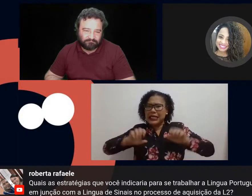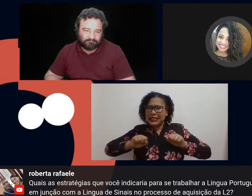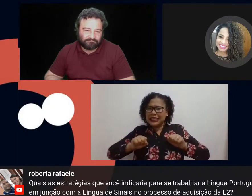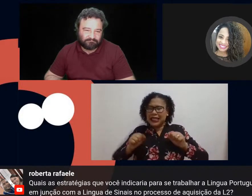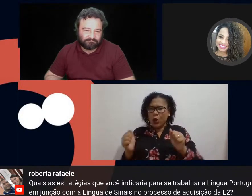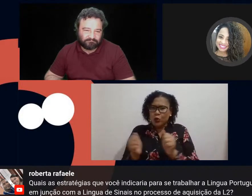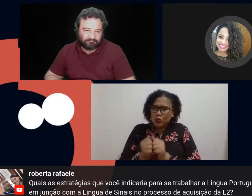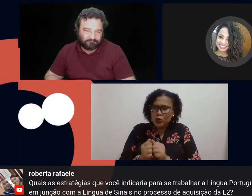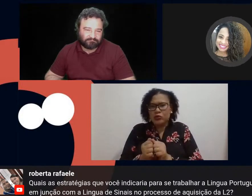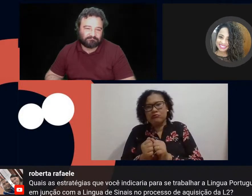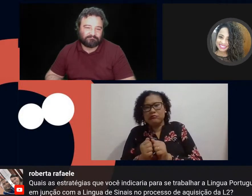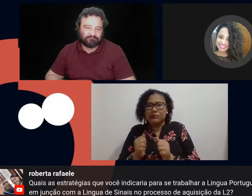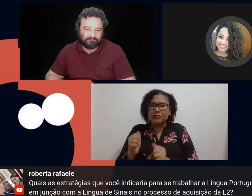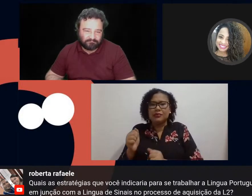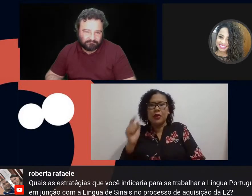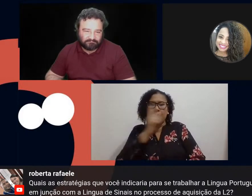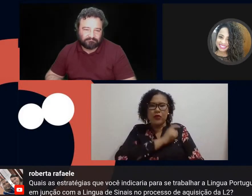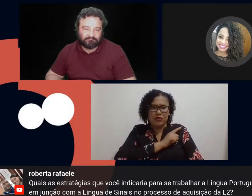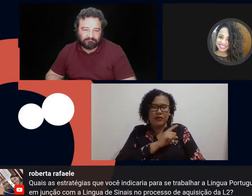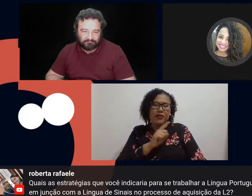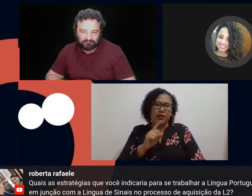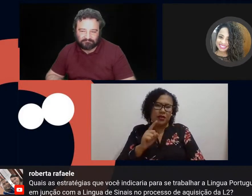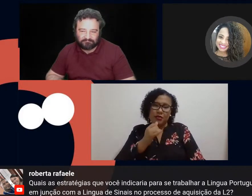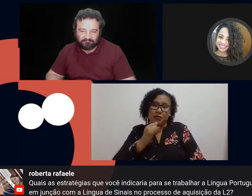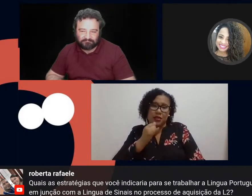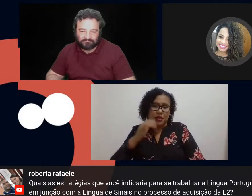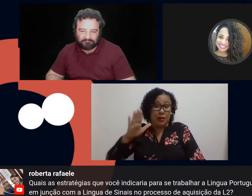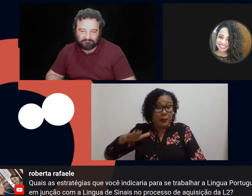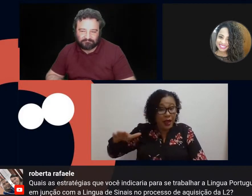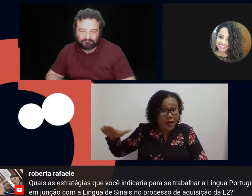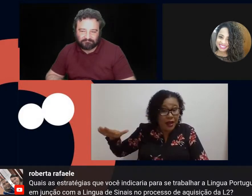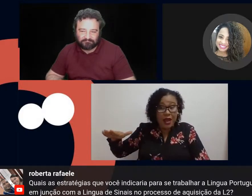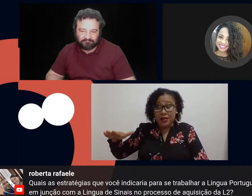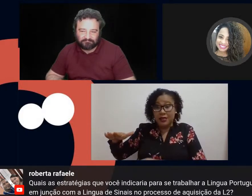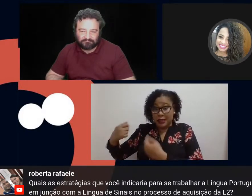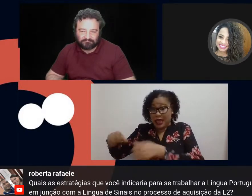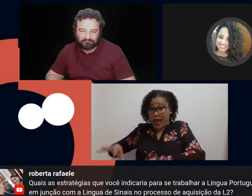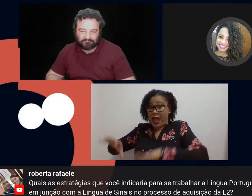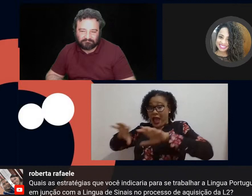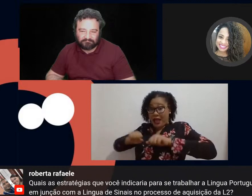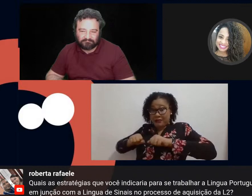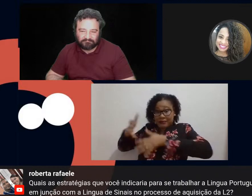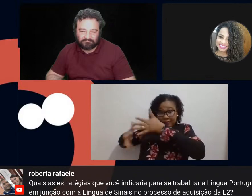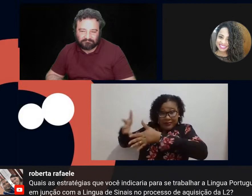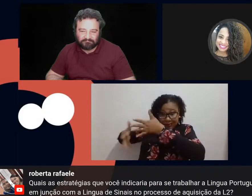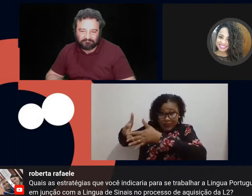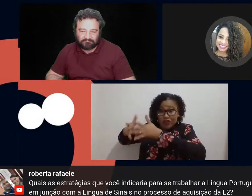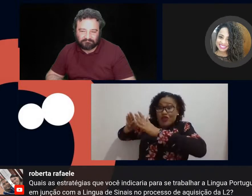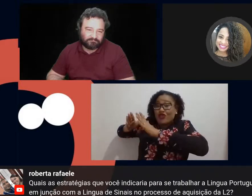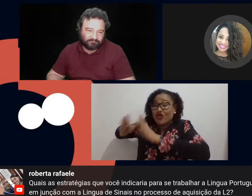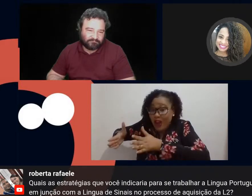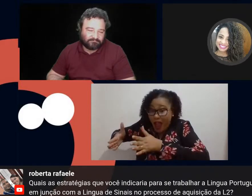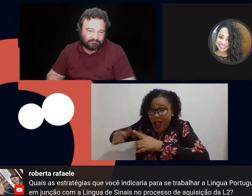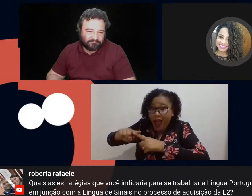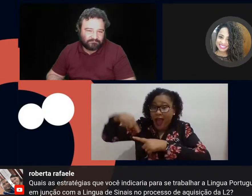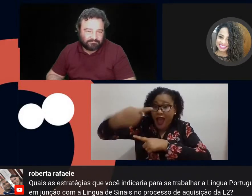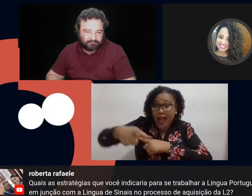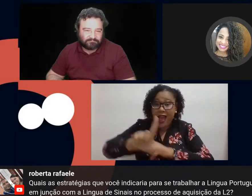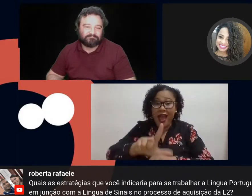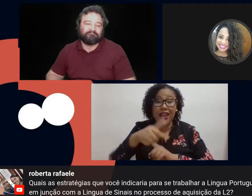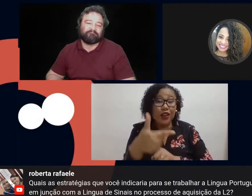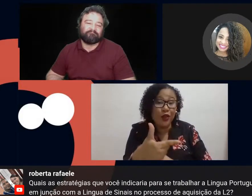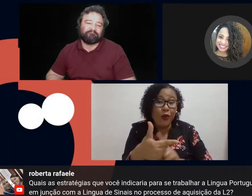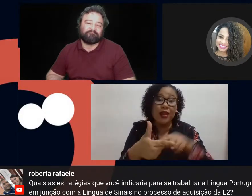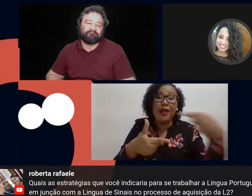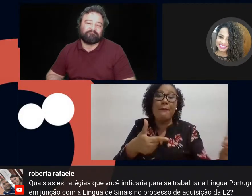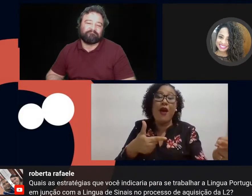ã, tendo um acompanhamento, ele, né, como vai ter essa aquisição? Por exemplo, uma criança, eh, se ela tivesse a aquisição da língua